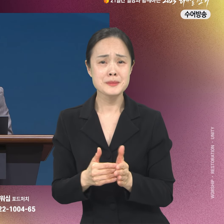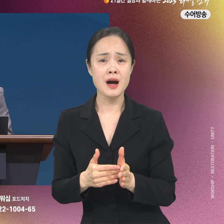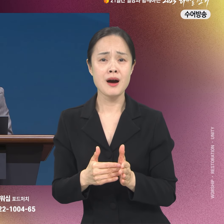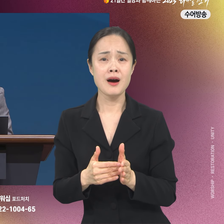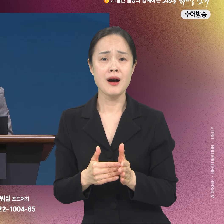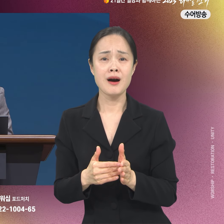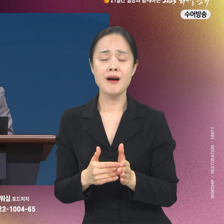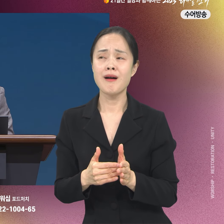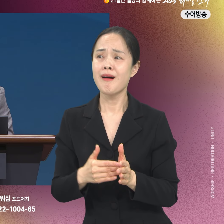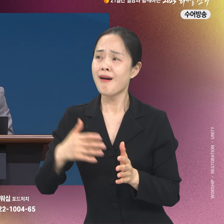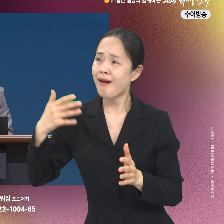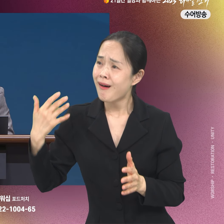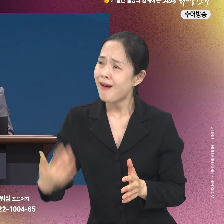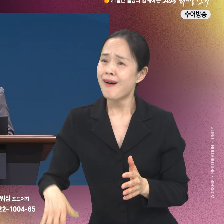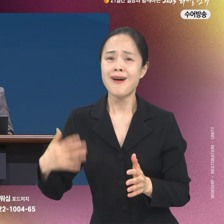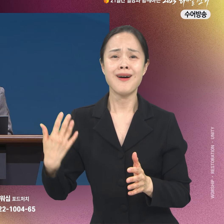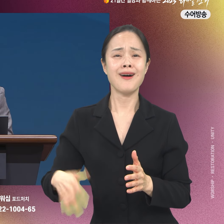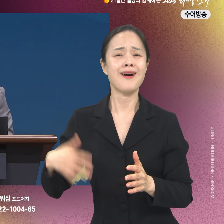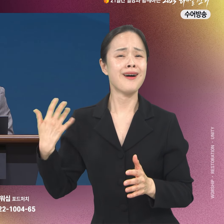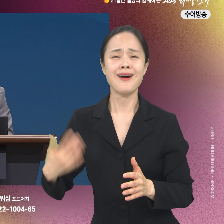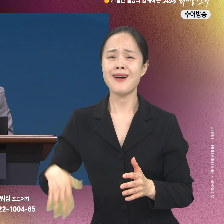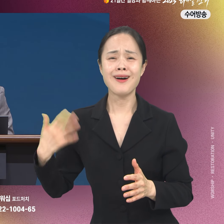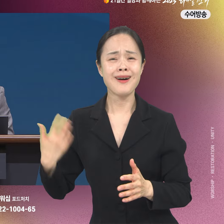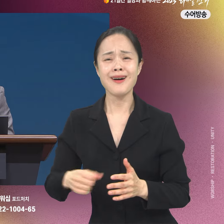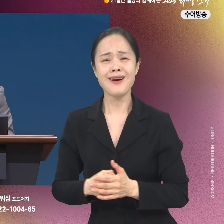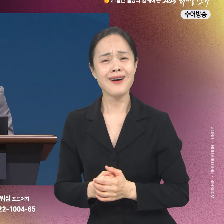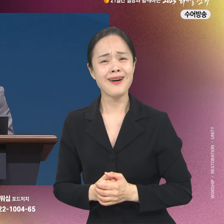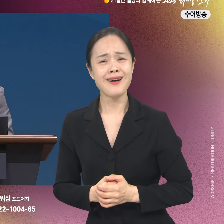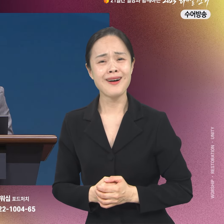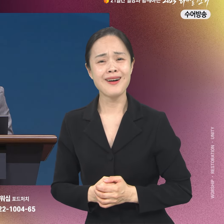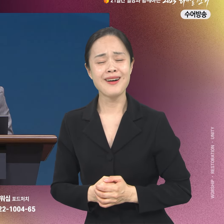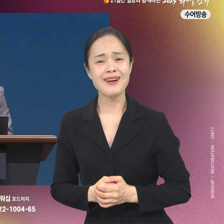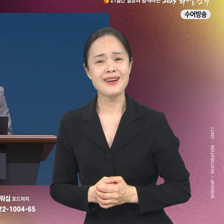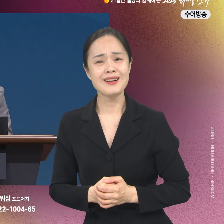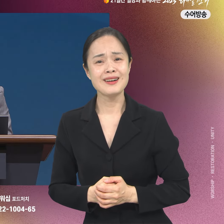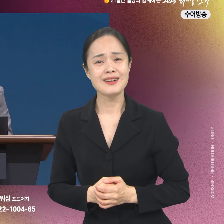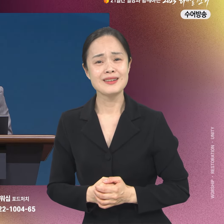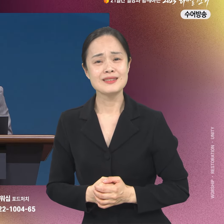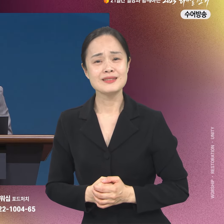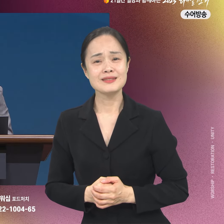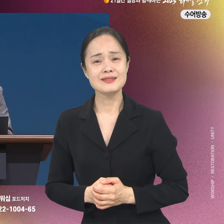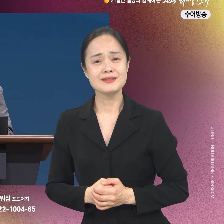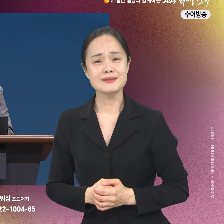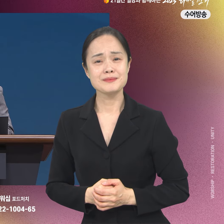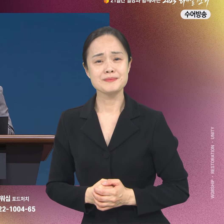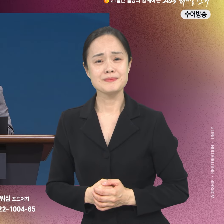있을까요? 저는 불가능할 거라고 봅니다. 가늠할 수 없습니다. 그래서 저는